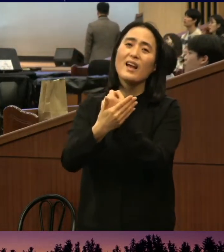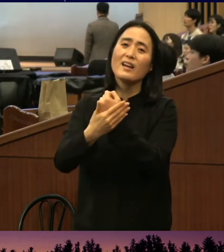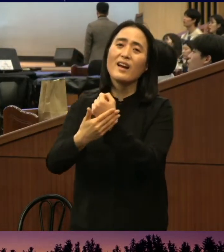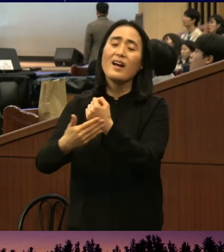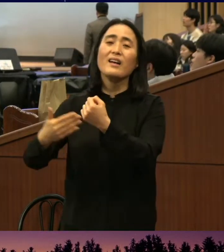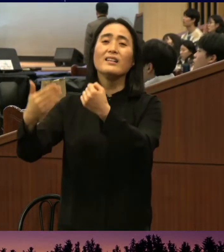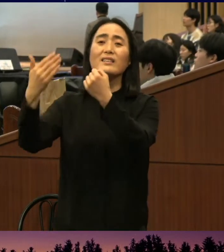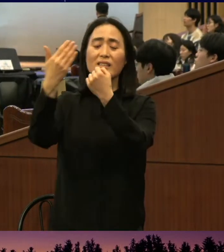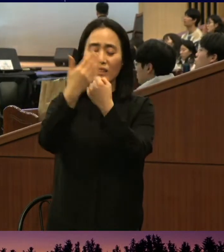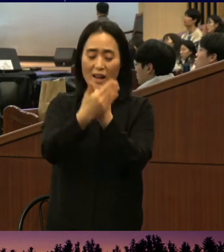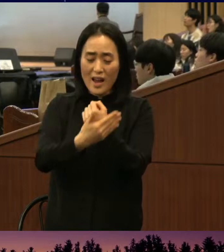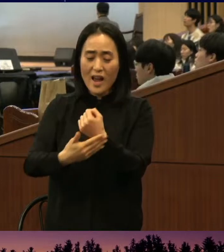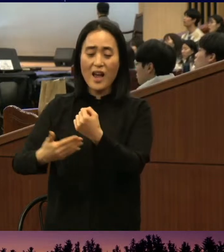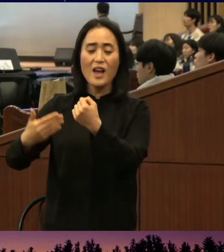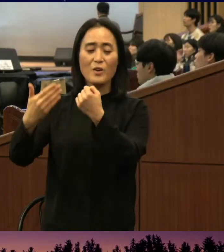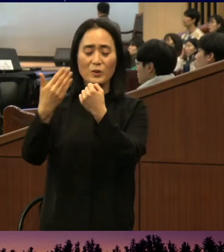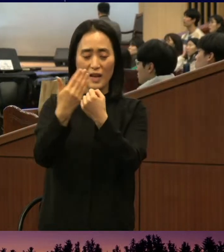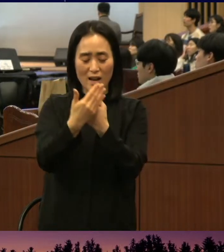은혜라.